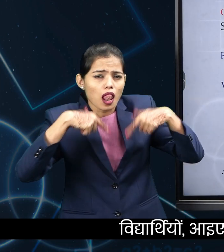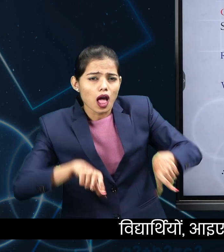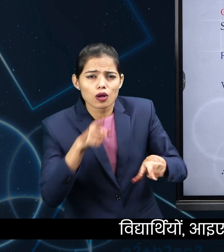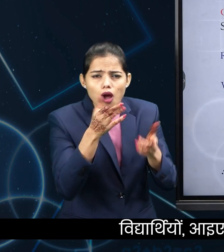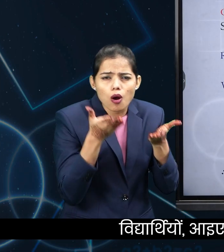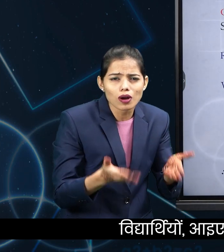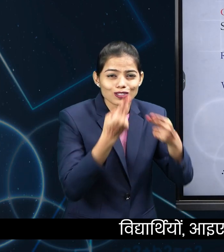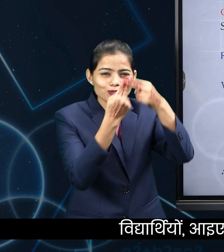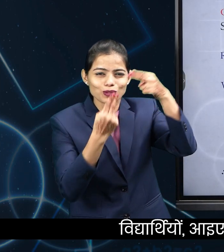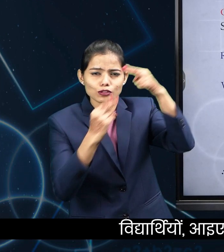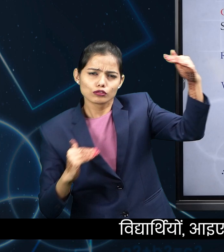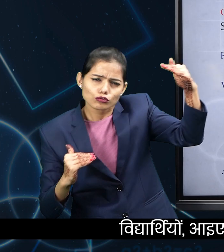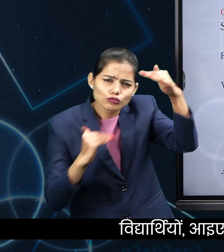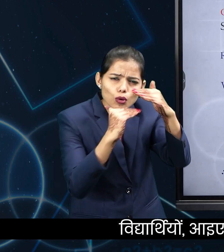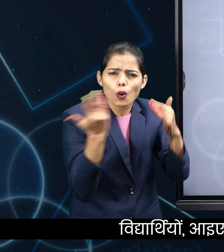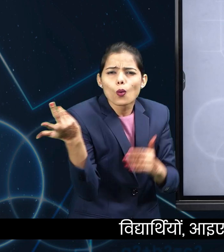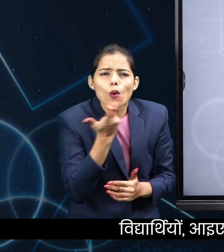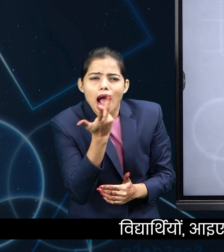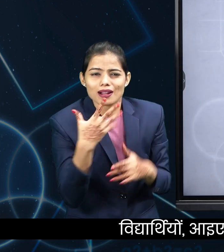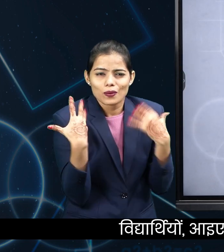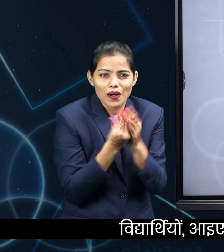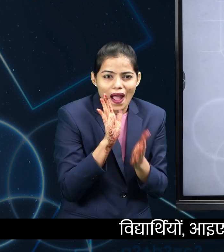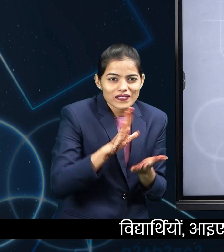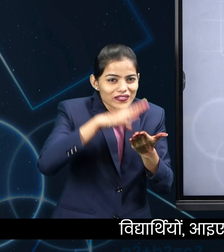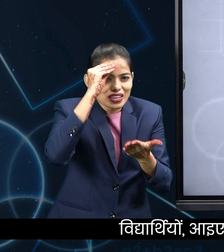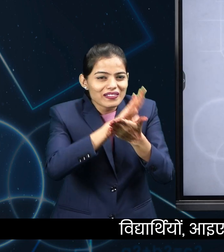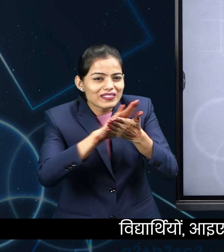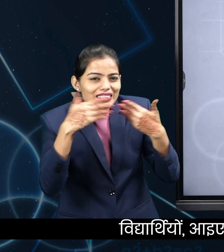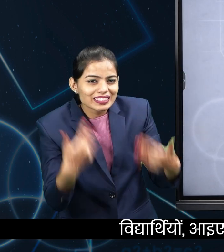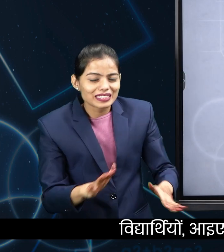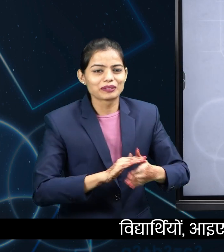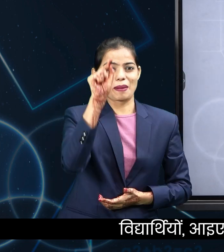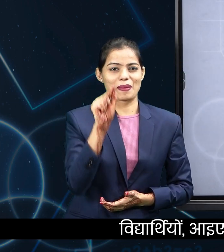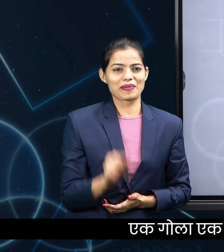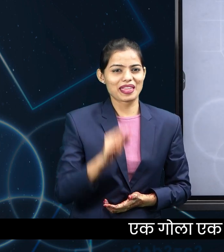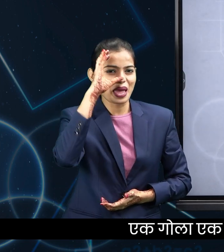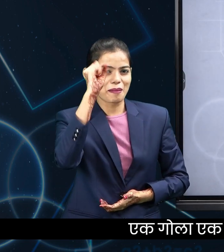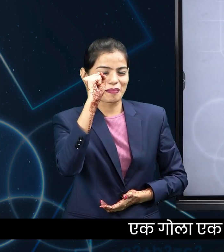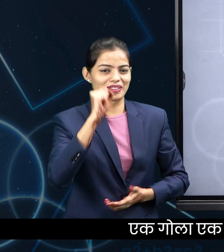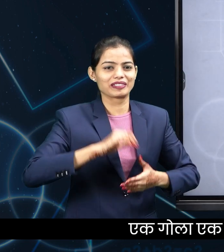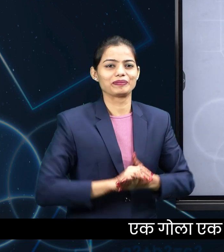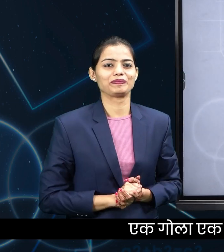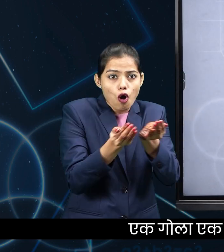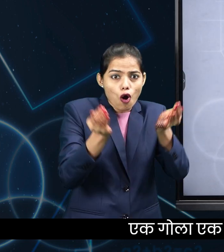विद्यार्थियों, आइए अब संक्षेप में बताएं कि हमने क्या सीखा है। एक गोला एक